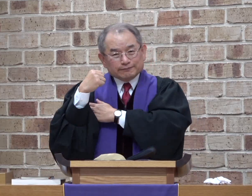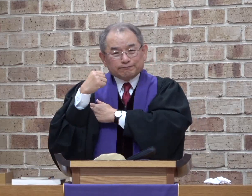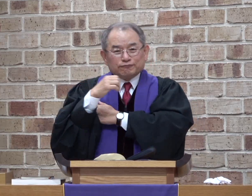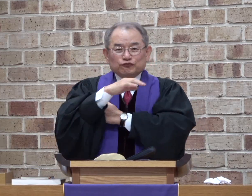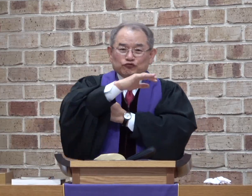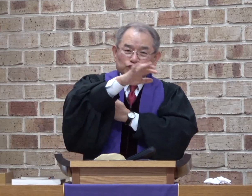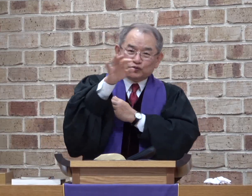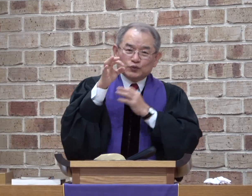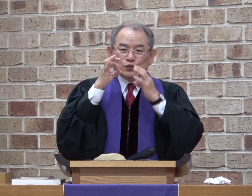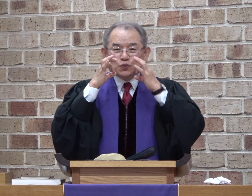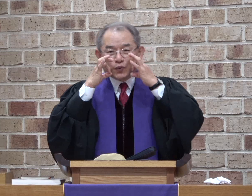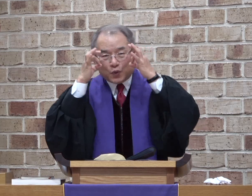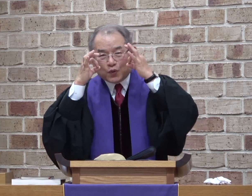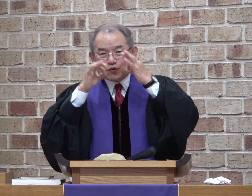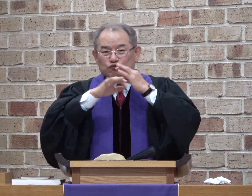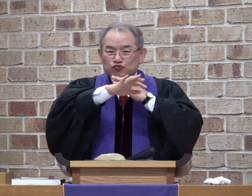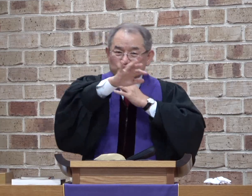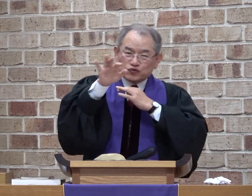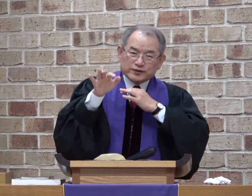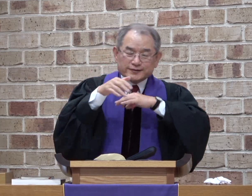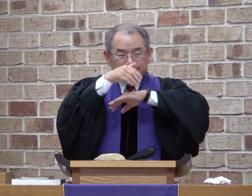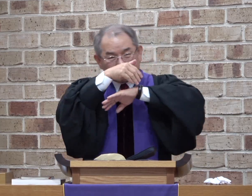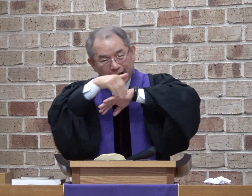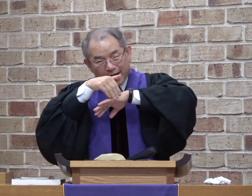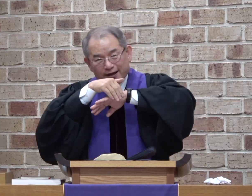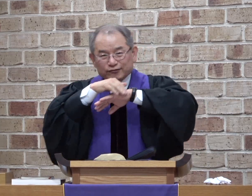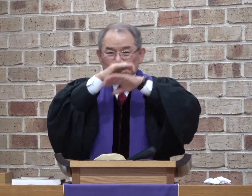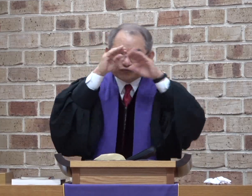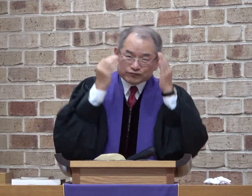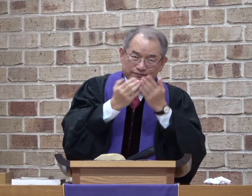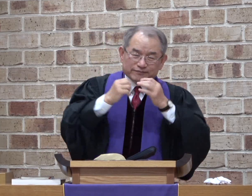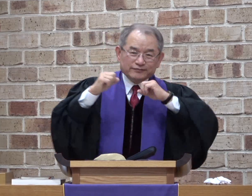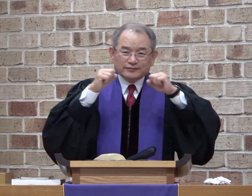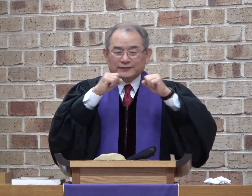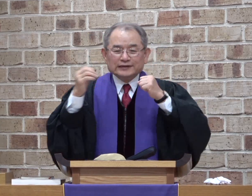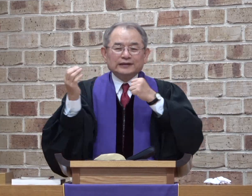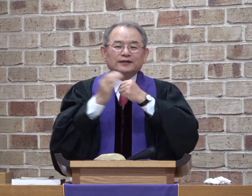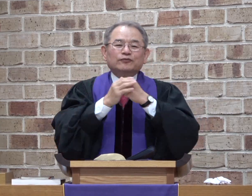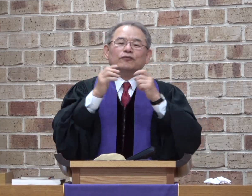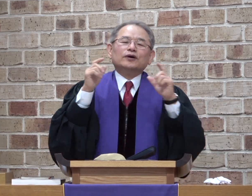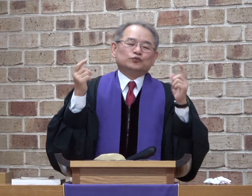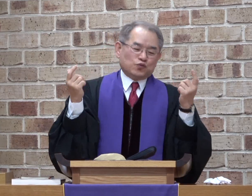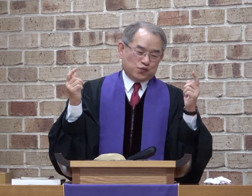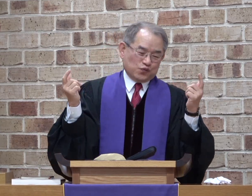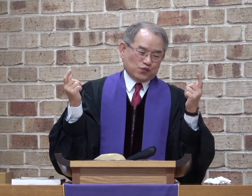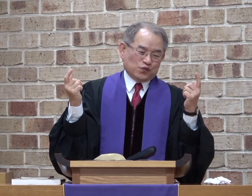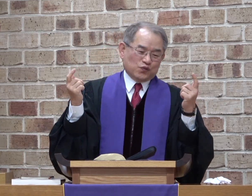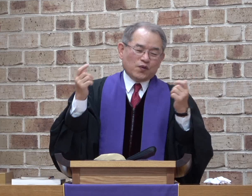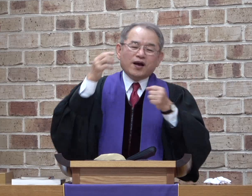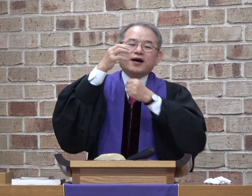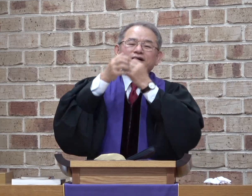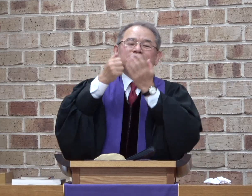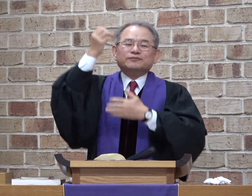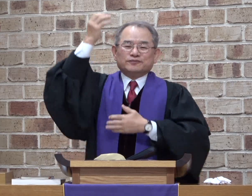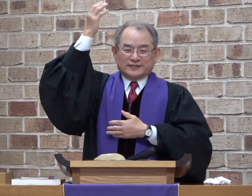노력, 우리의 계획, 우리의 행동이 아니라 모든